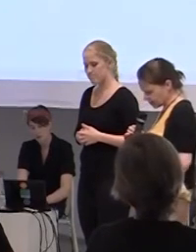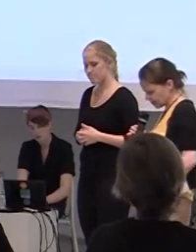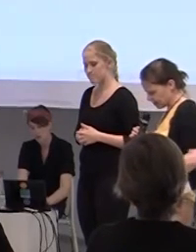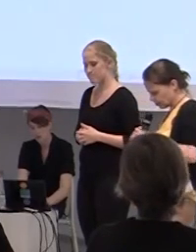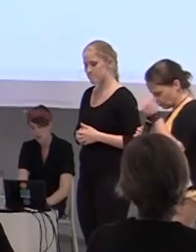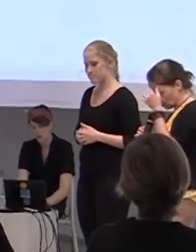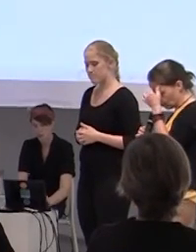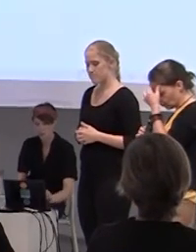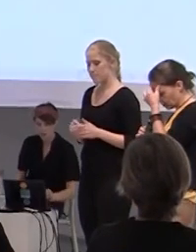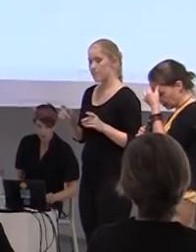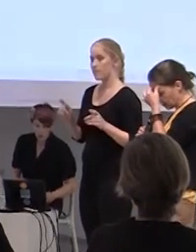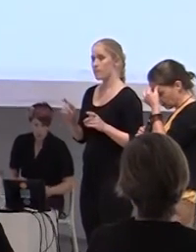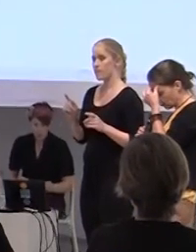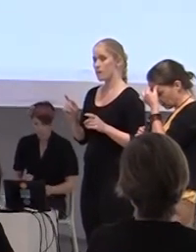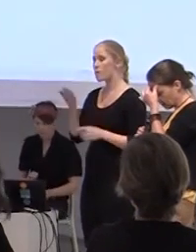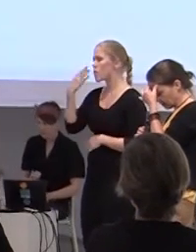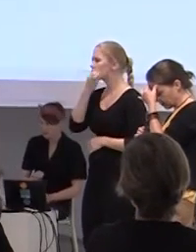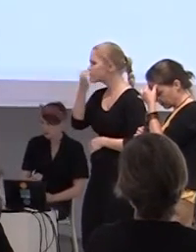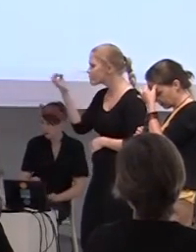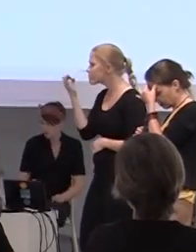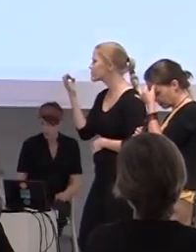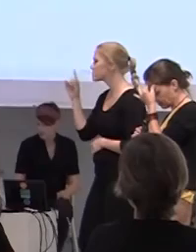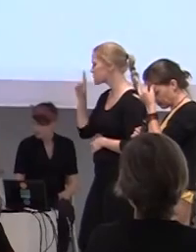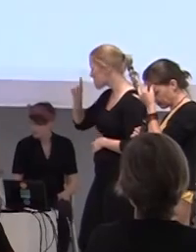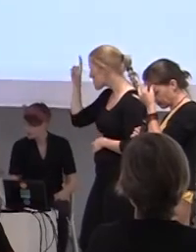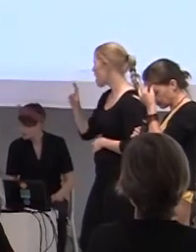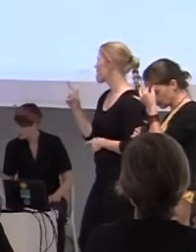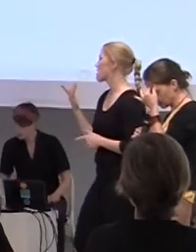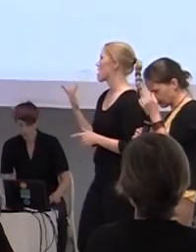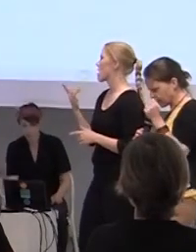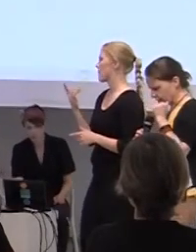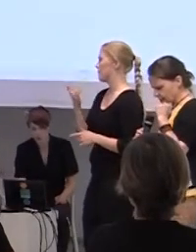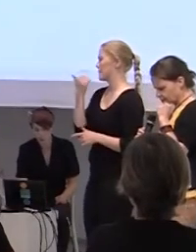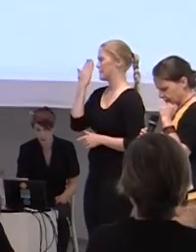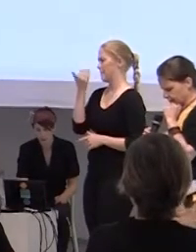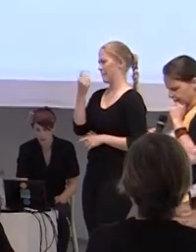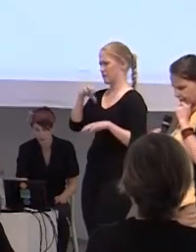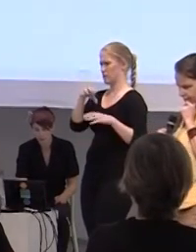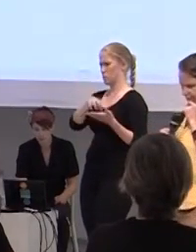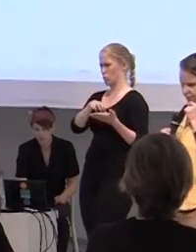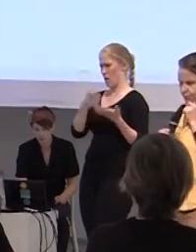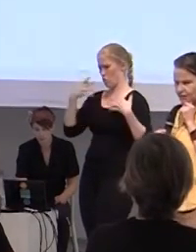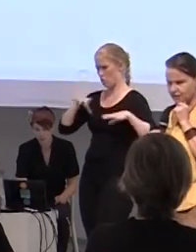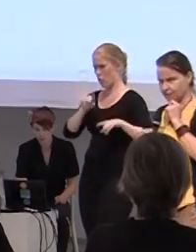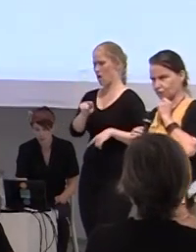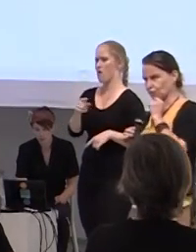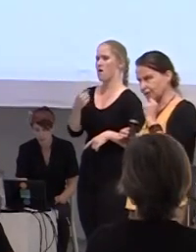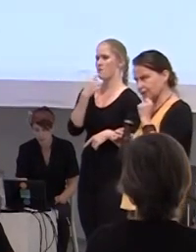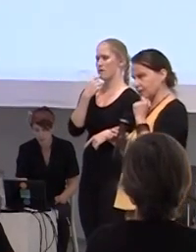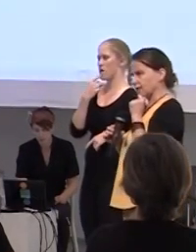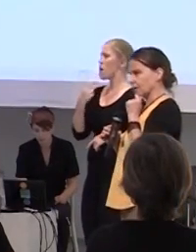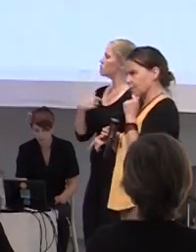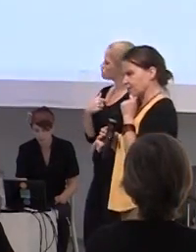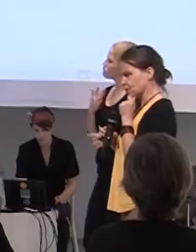Podařilo se nám zjistit od rodičů, od některých rodičů, kteří byli v té, myslím, první skupině, že by velmi uvítali, kdyby